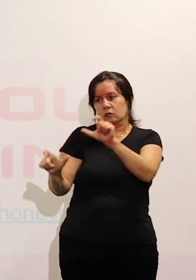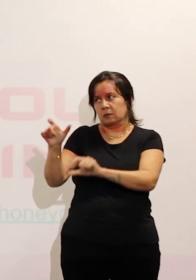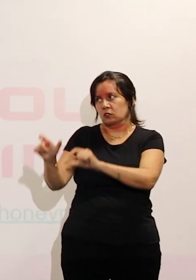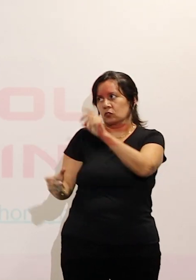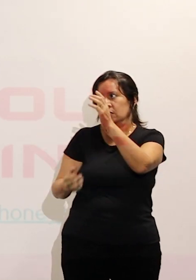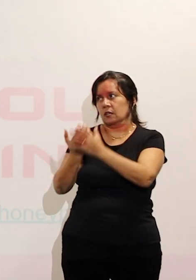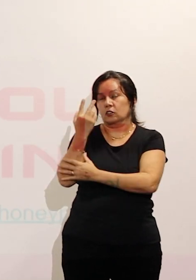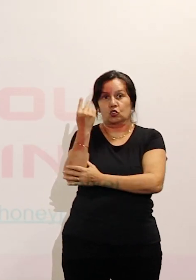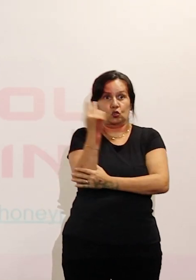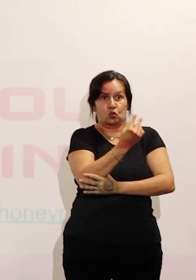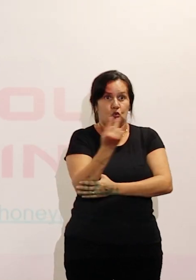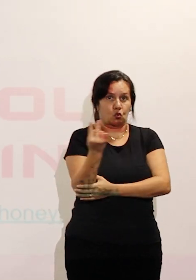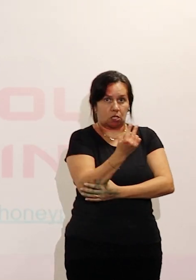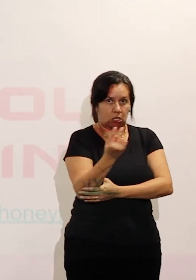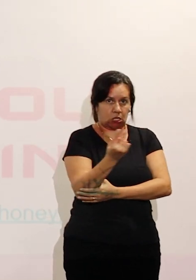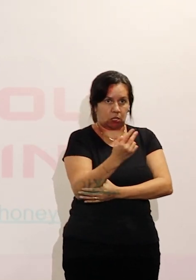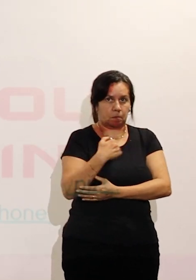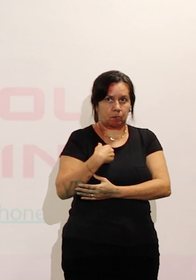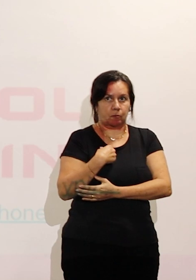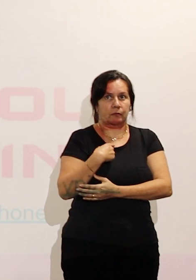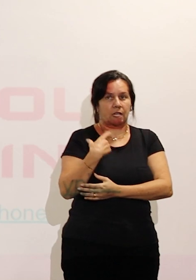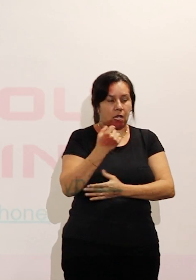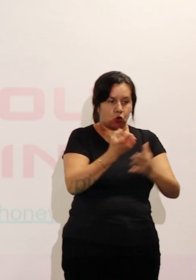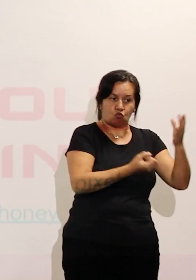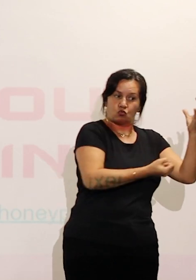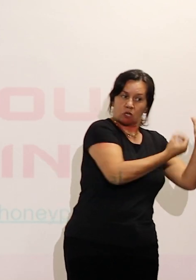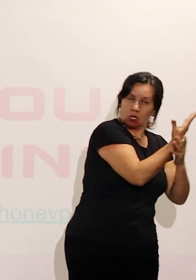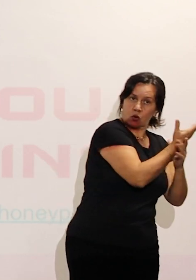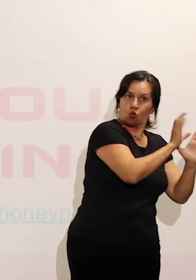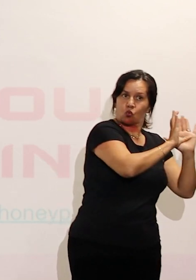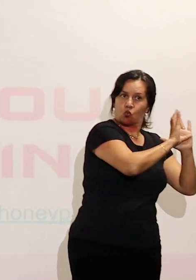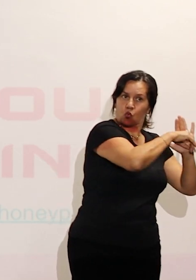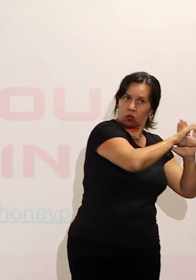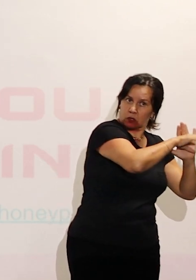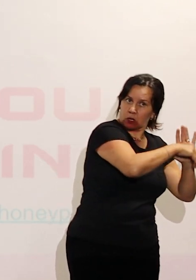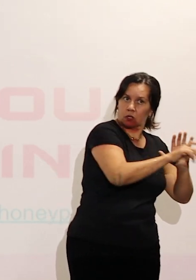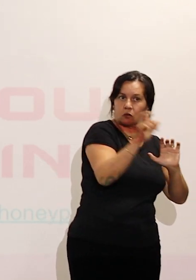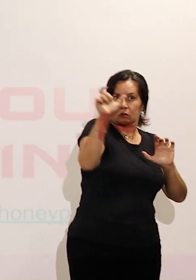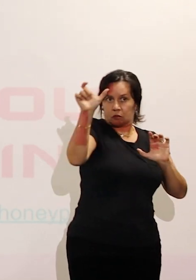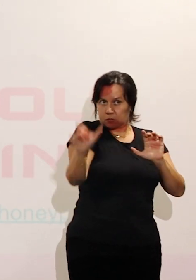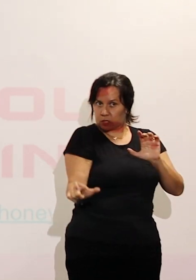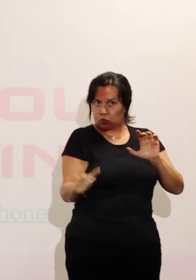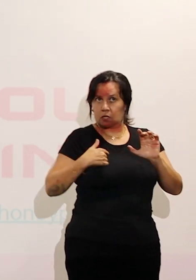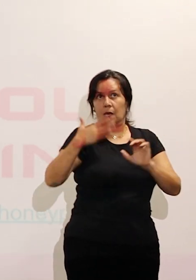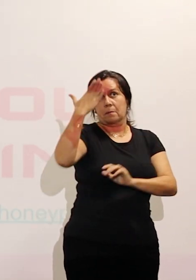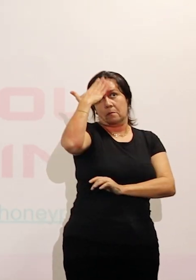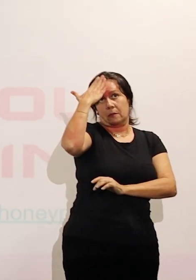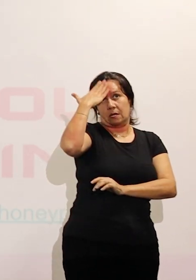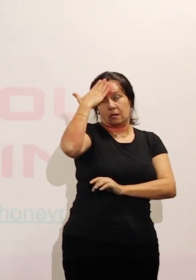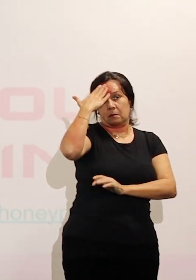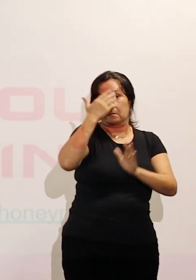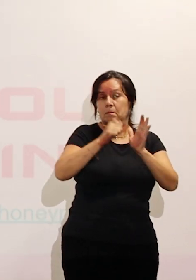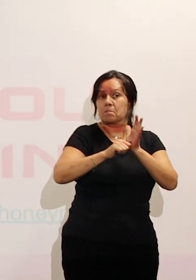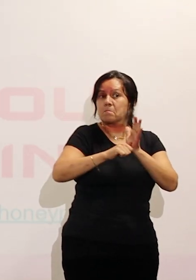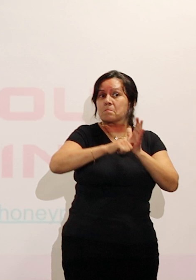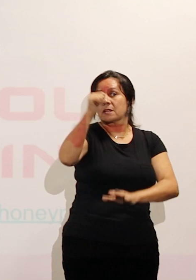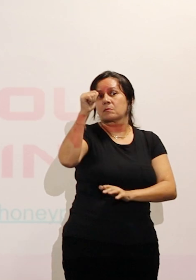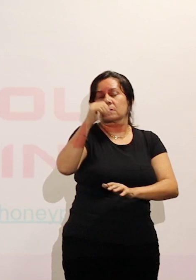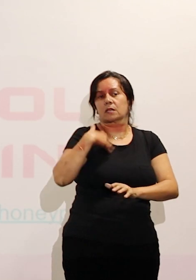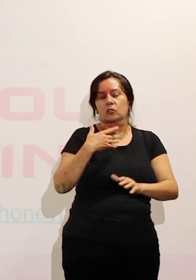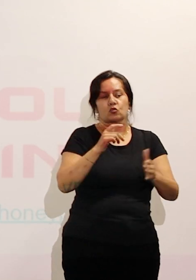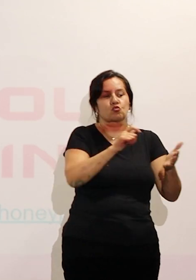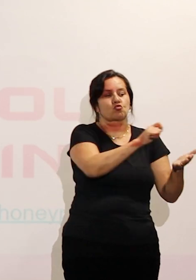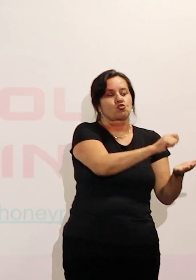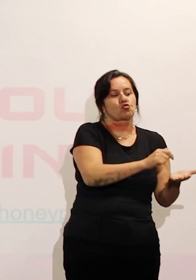personagens. Então, eu tinha criado o conceito dos personagens tanto na minha cabeça quanto